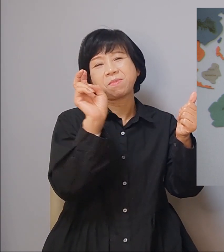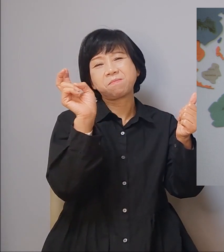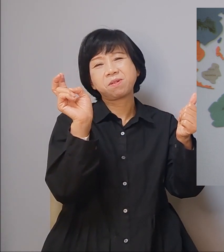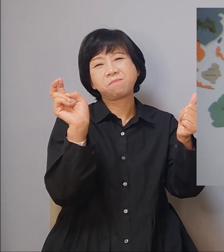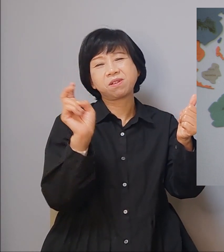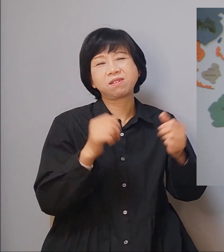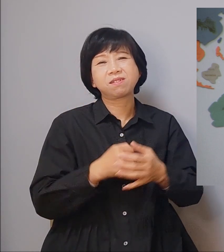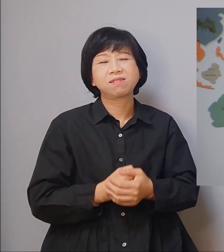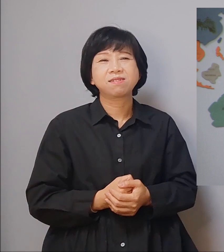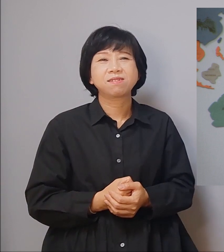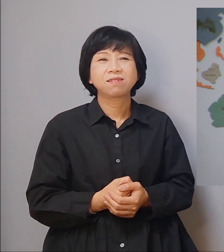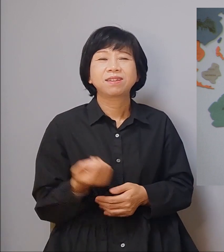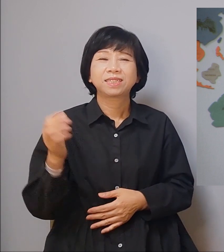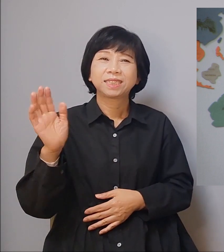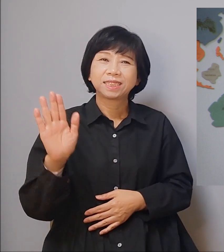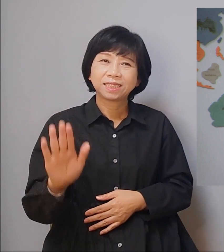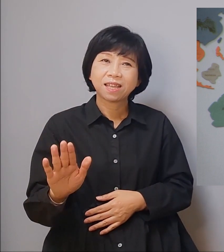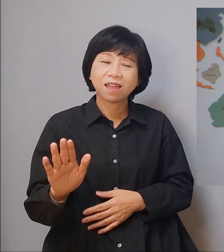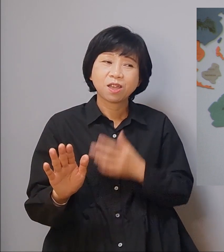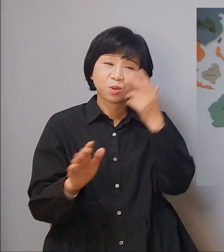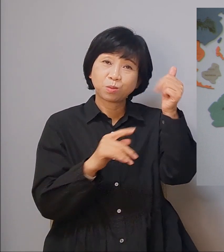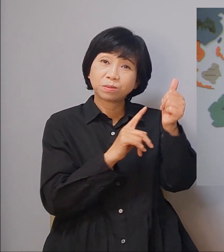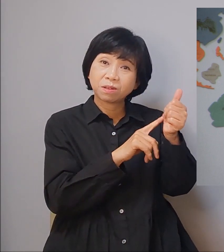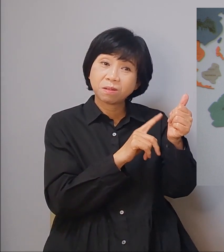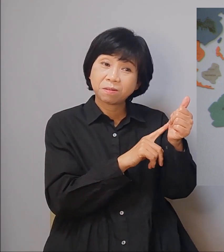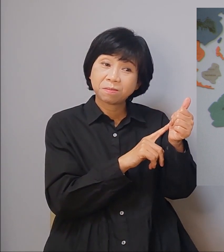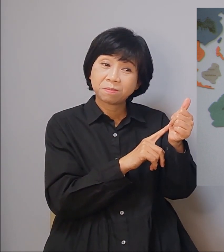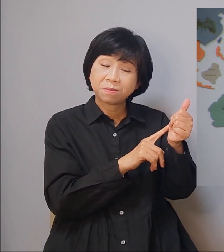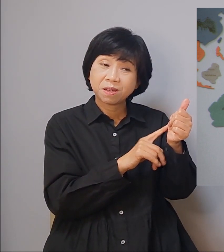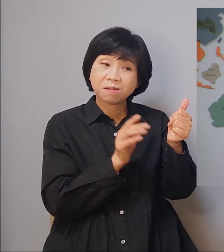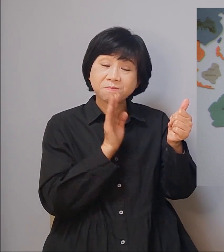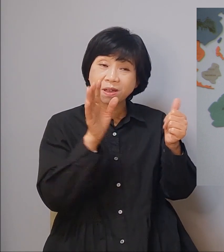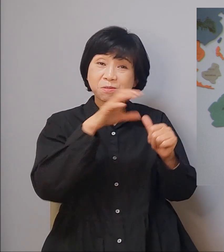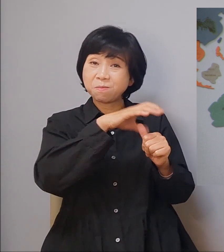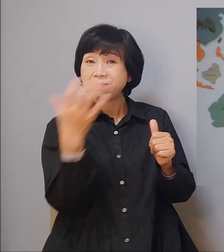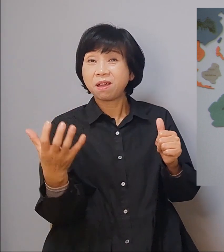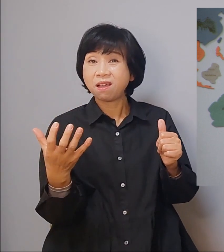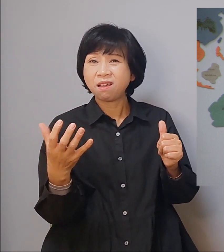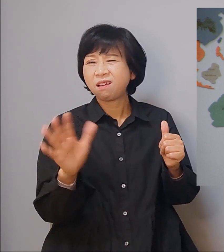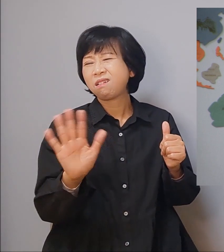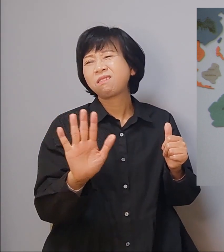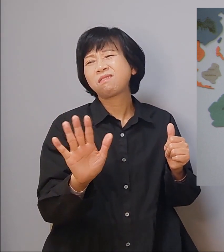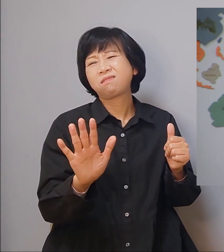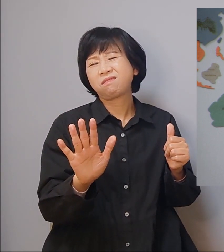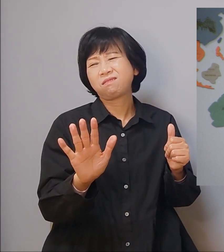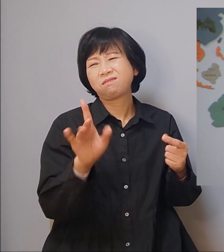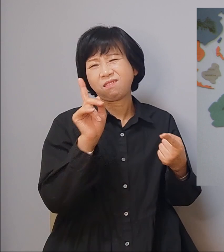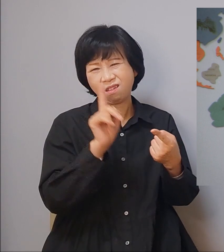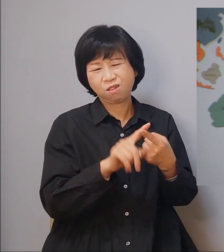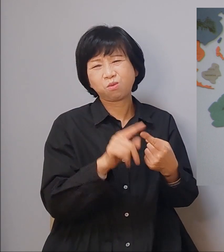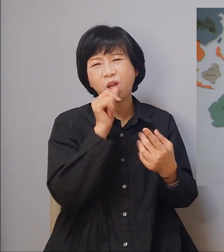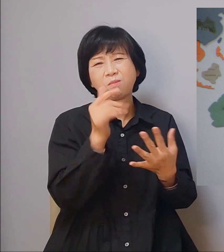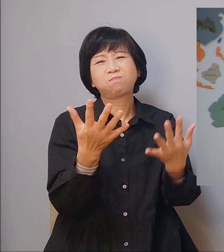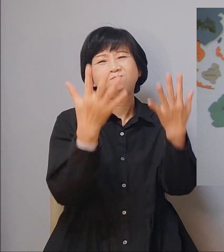있어요. 그런데 요셉이 바뀐 게 없습니다. 여전히 감옥 안에 있어요. 요셉은 두 제수의